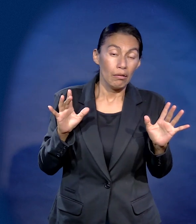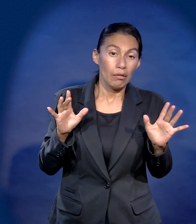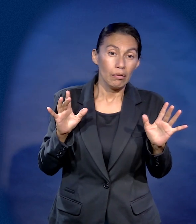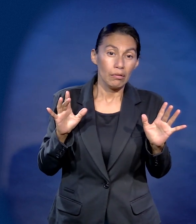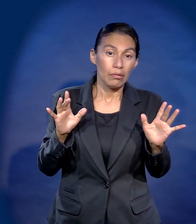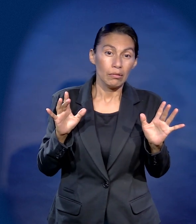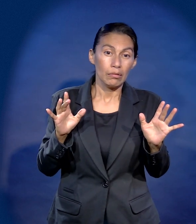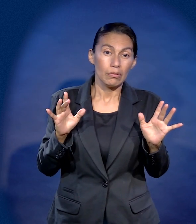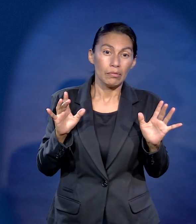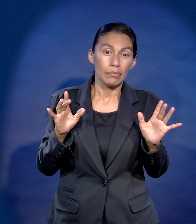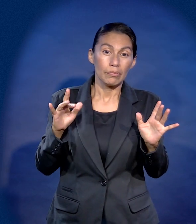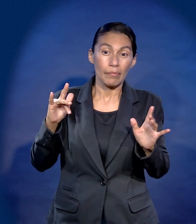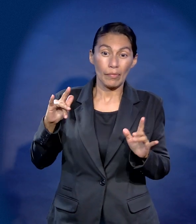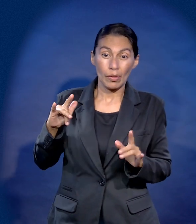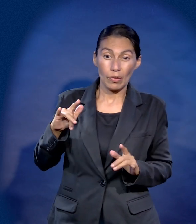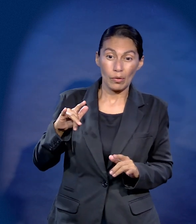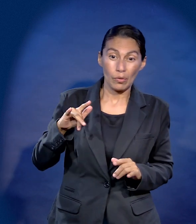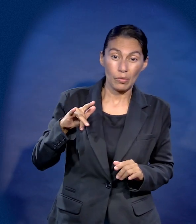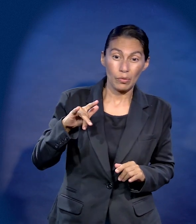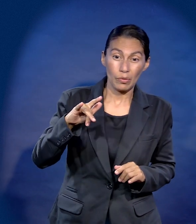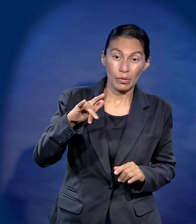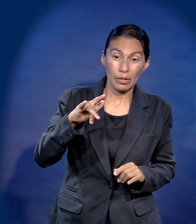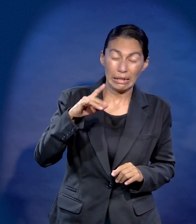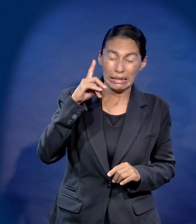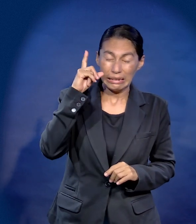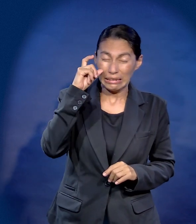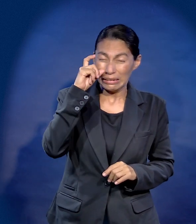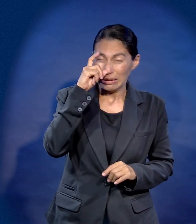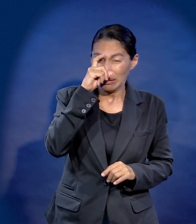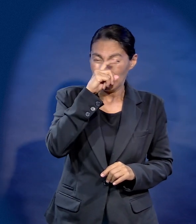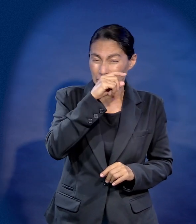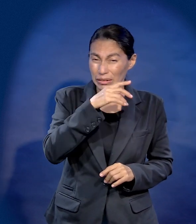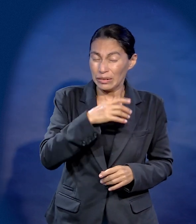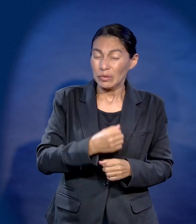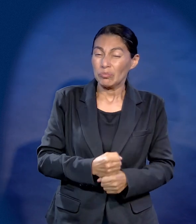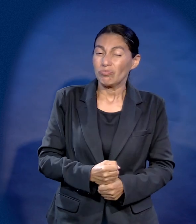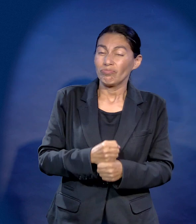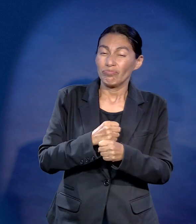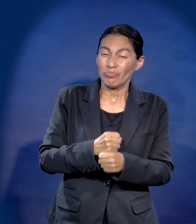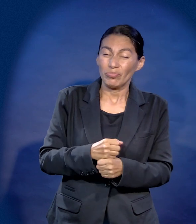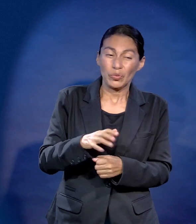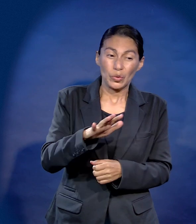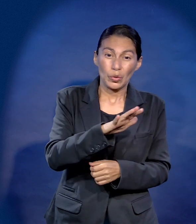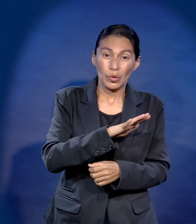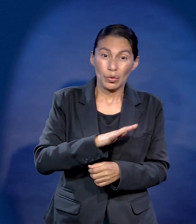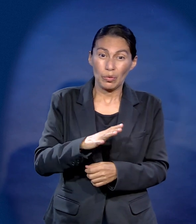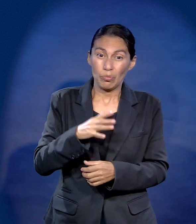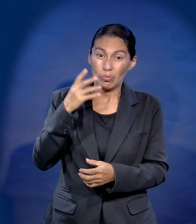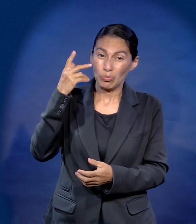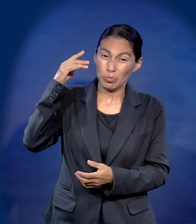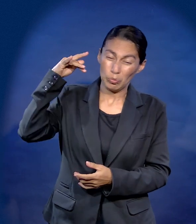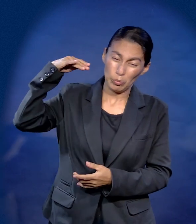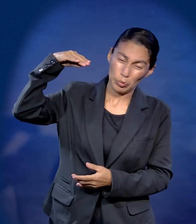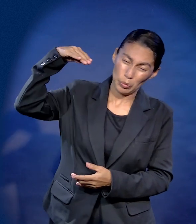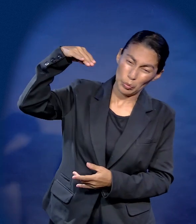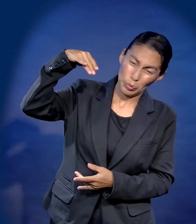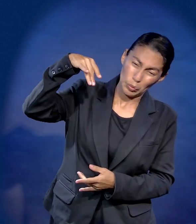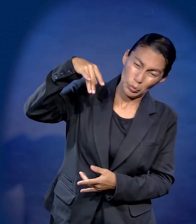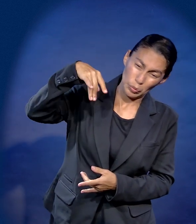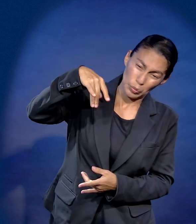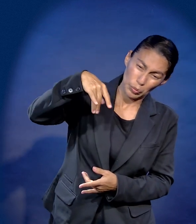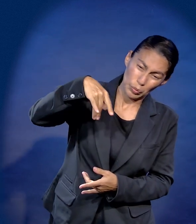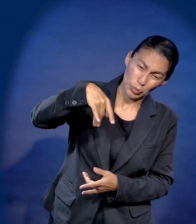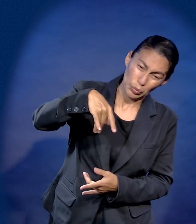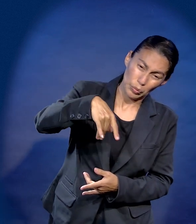repente, sorpresivamente, el vuelo se transforma en una pesadilla y empieza